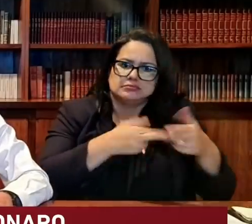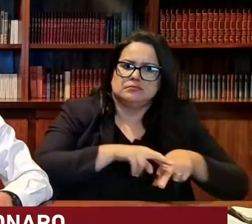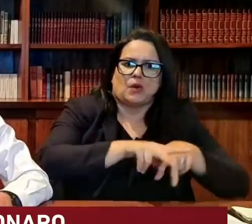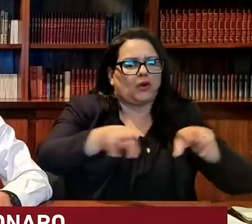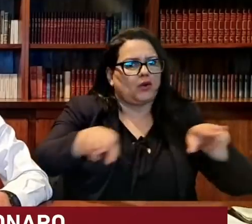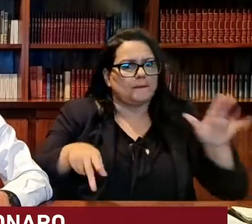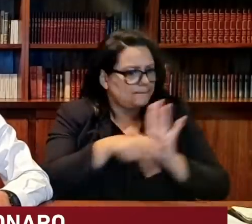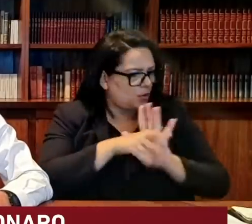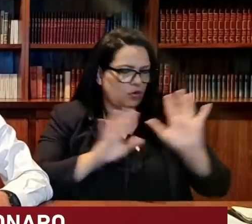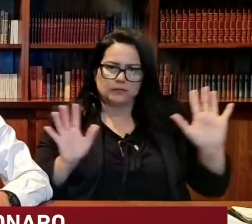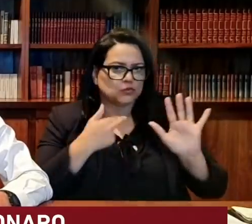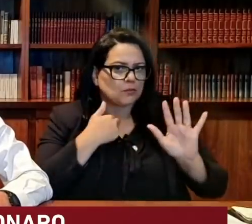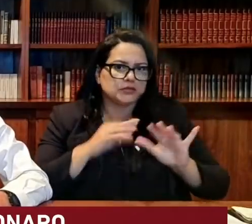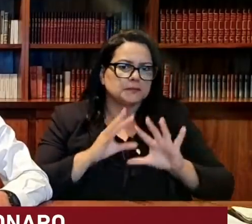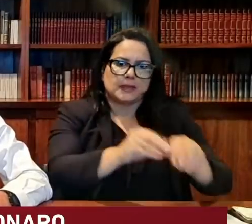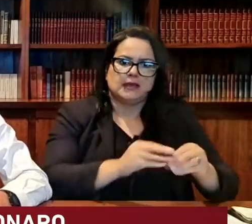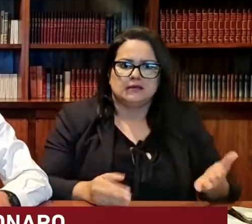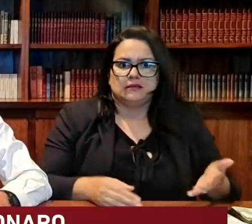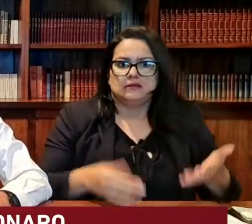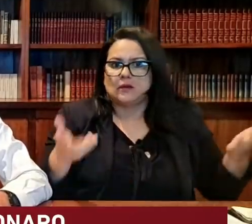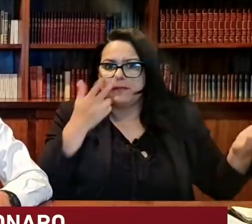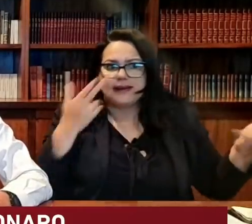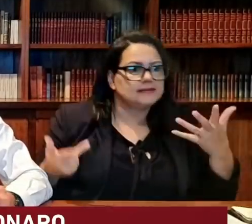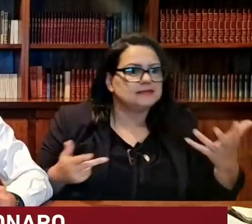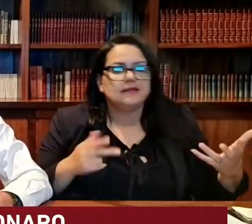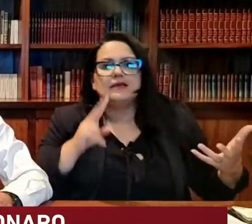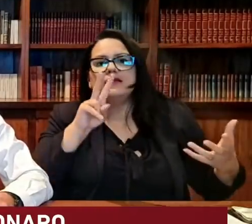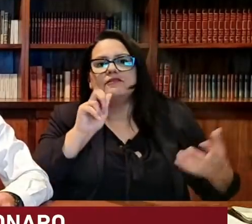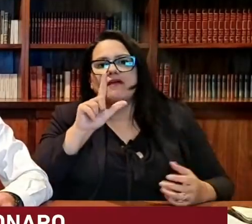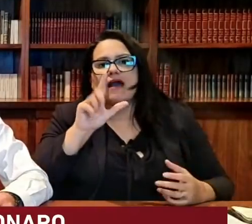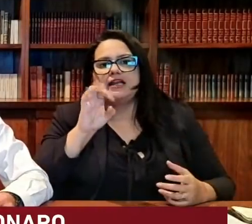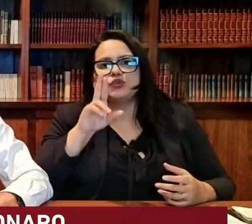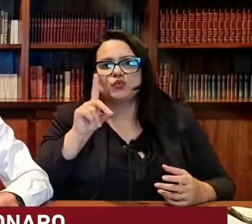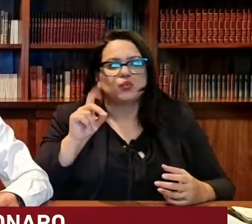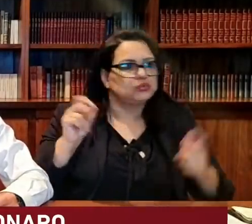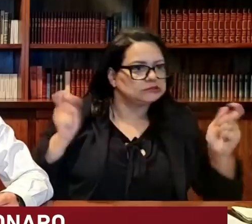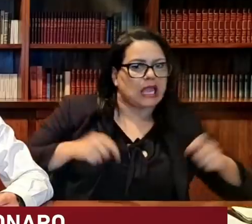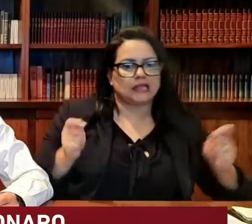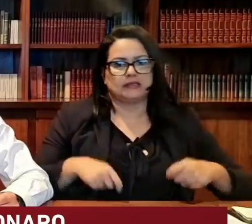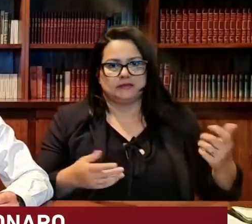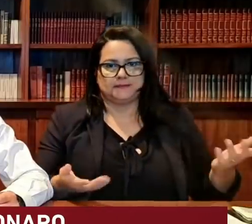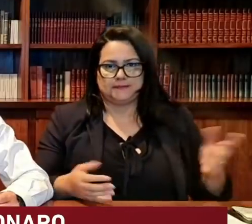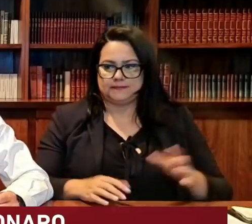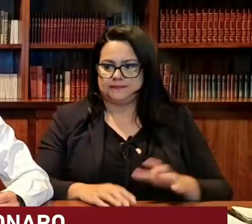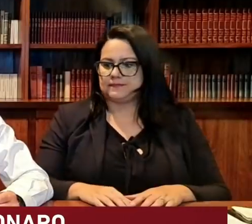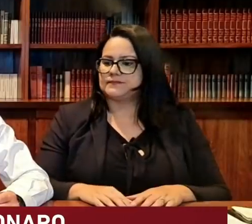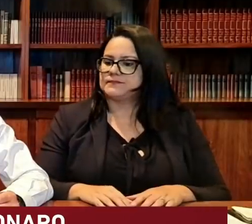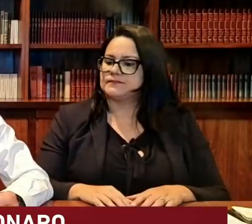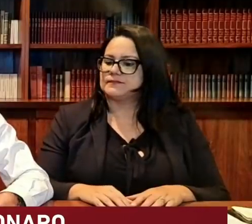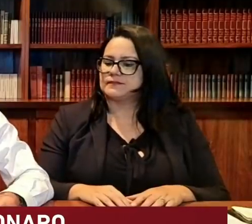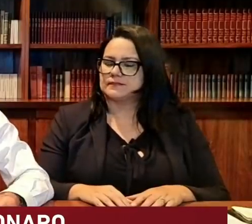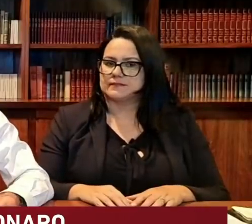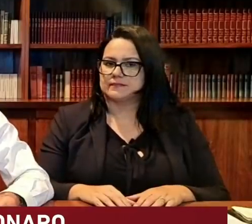Senão, você passa a viver num vale tudo, tá, ok? Vamos lá, continuar aqui. Terra sem lei, né? Terra sem lei, cada vez mais